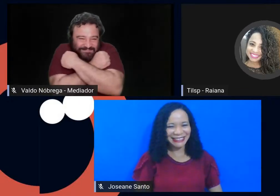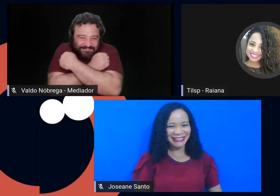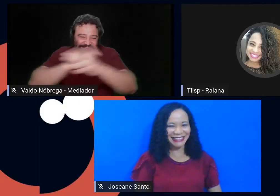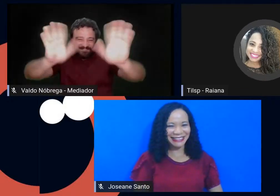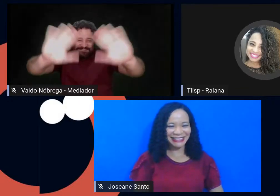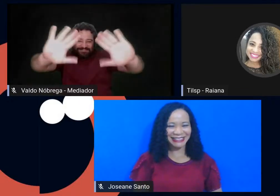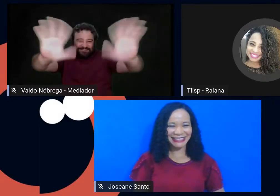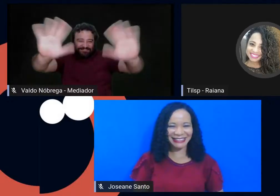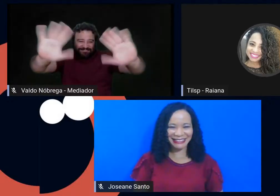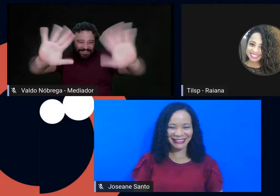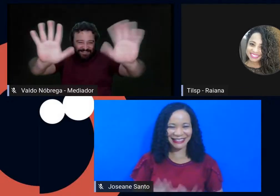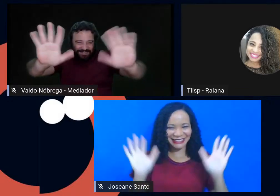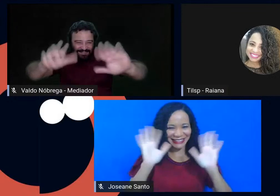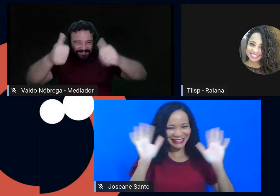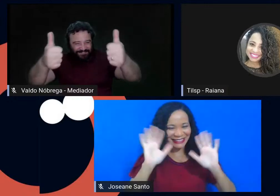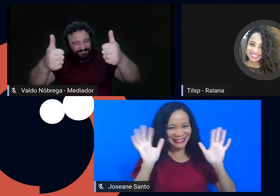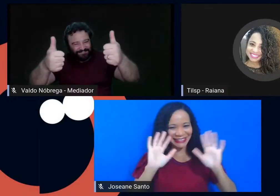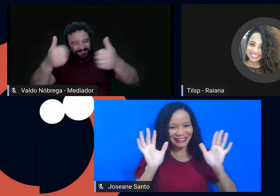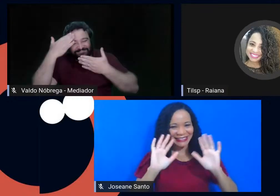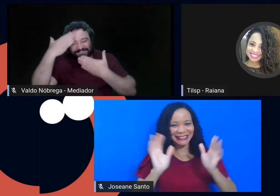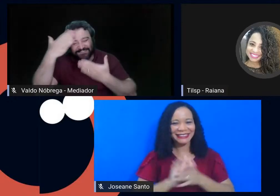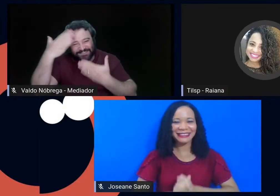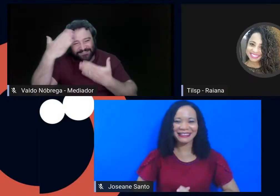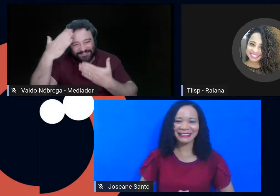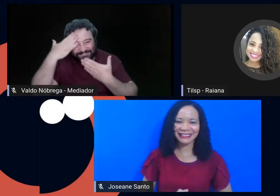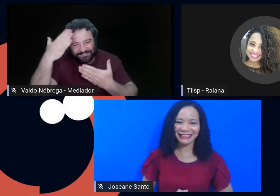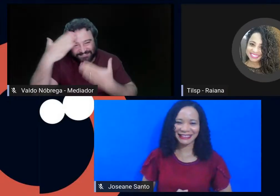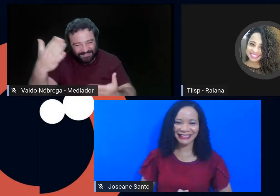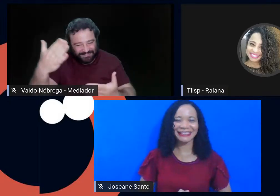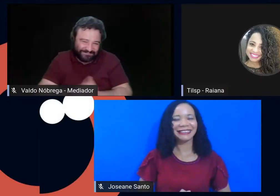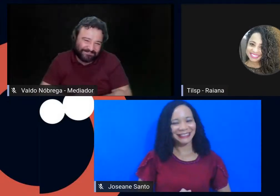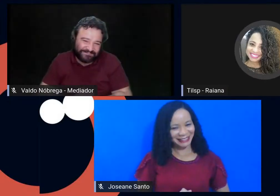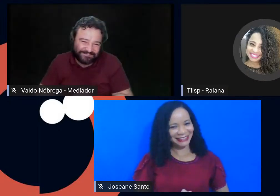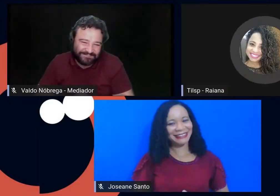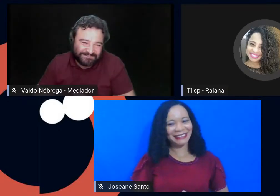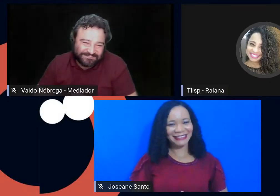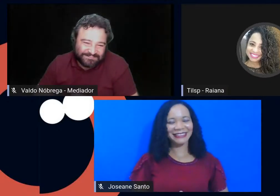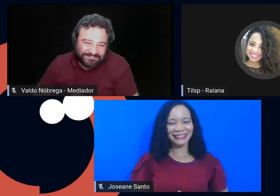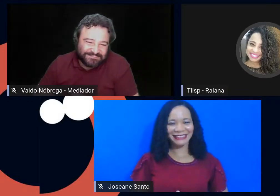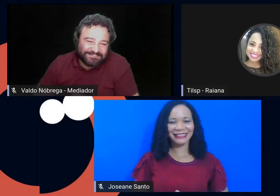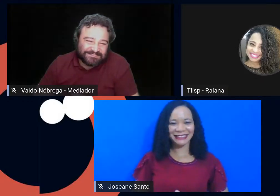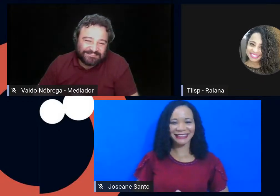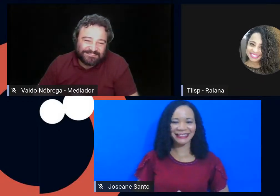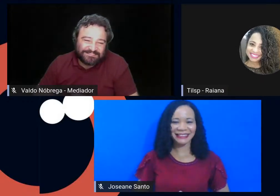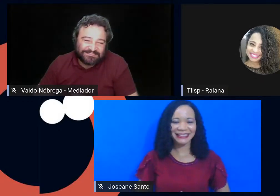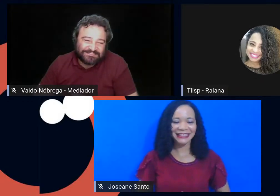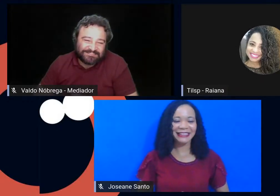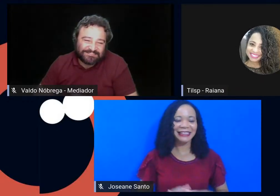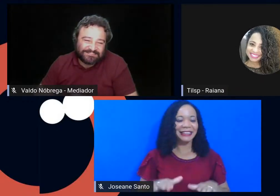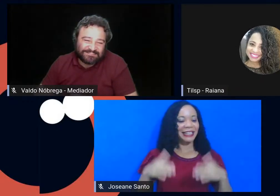você. Muito obrigado, Valdo. Obrigada a vocês. Um abraço. Agradecido.